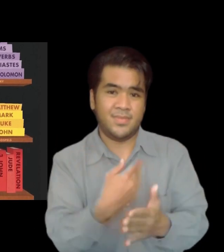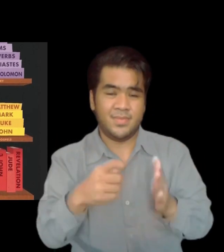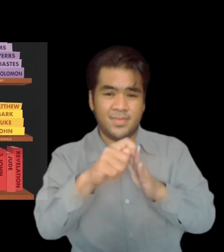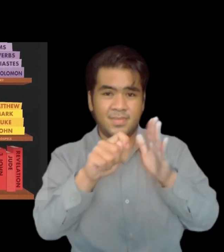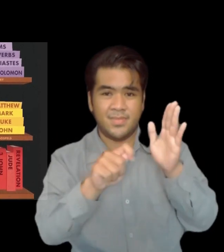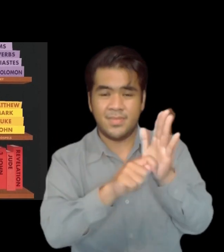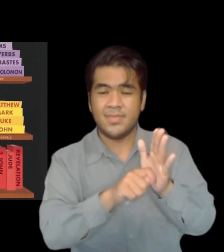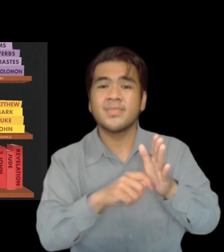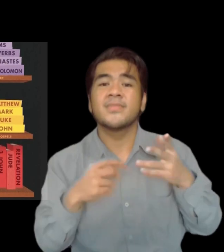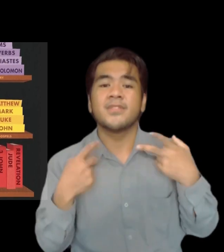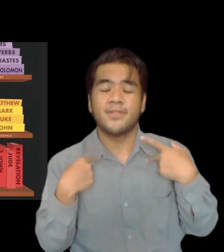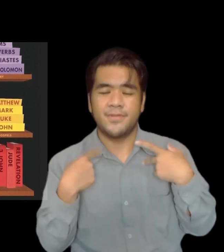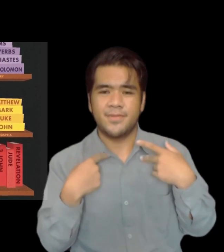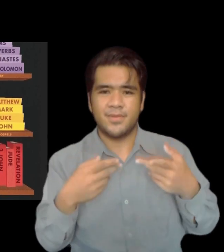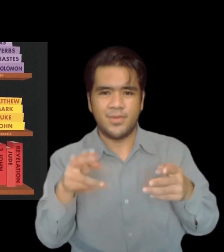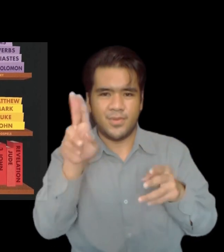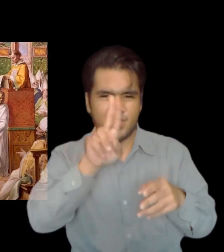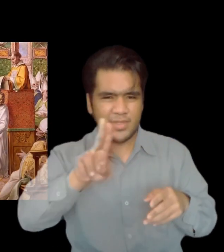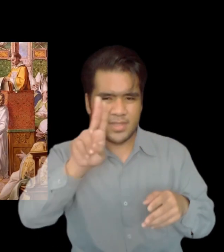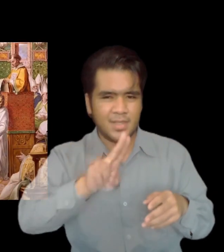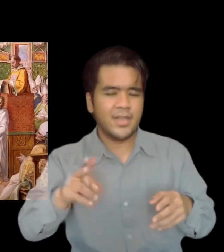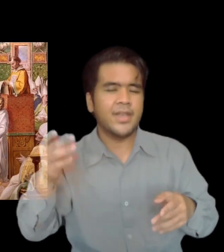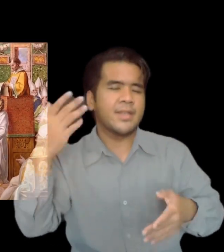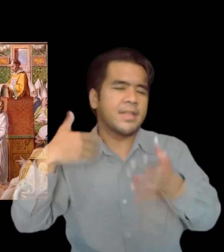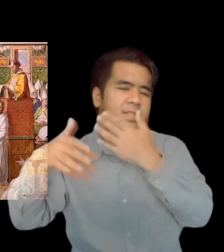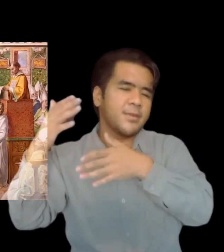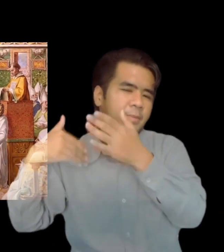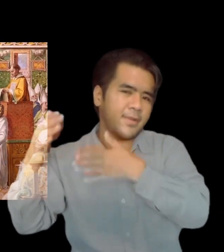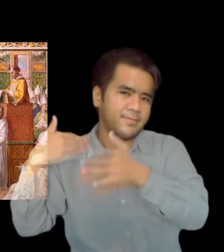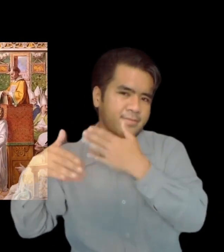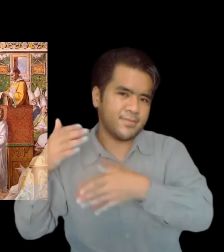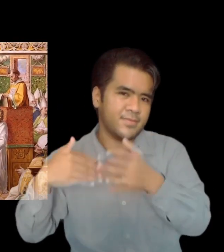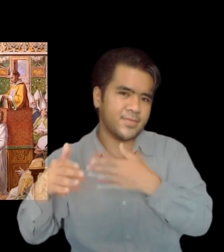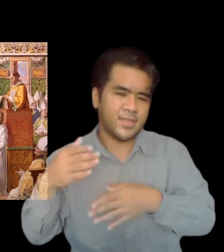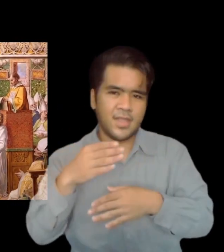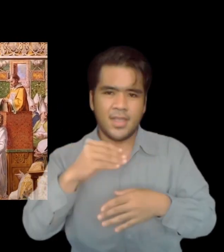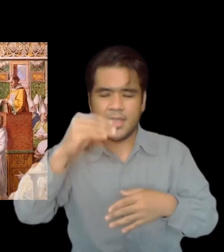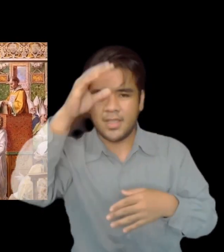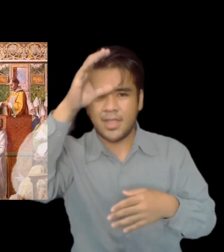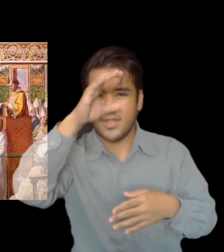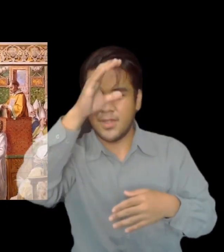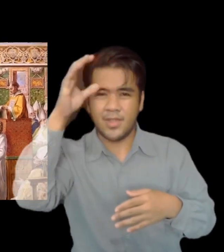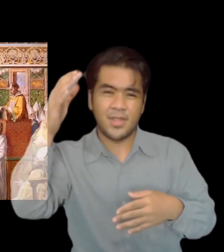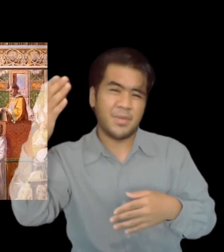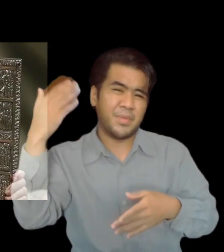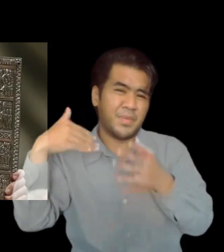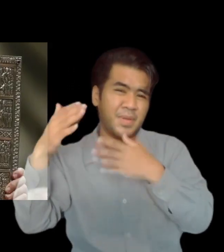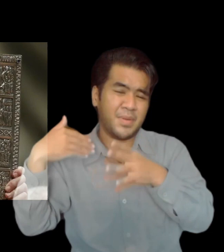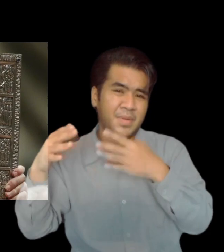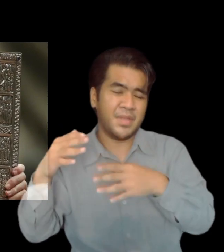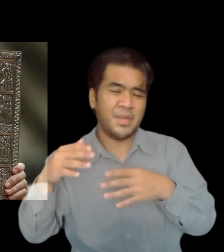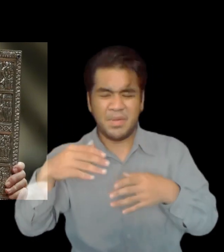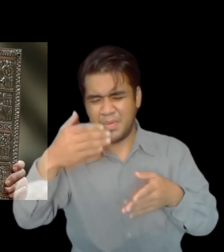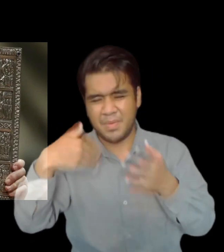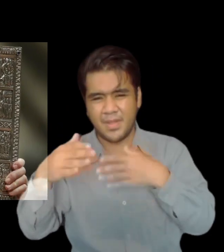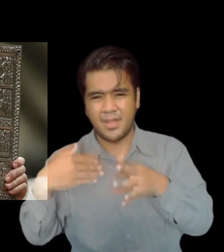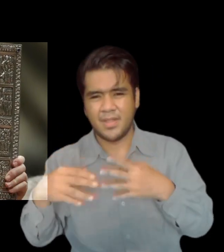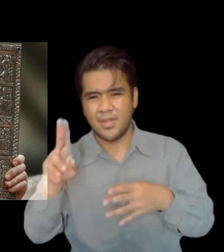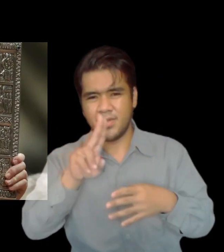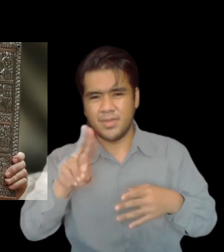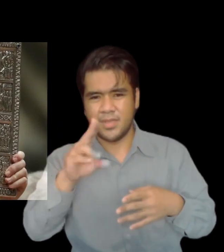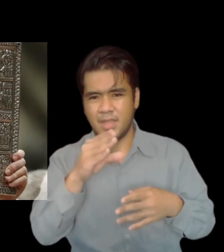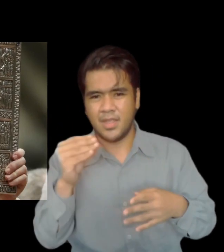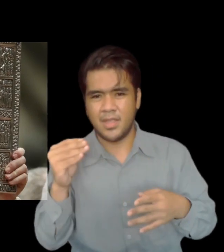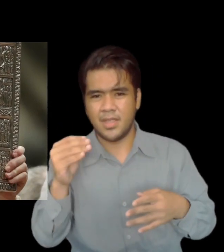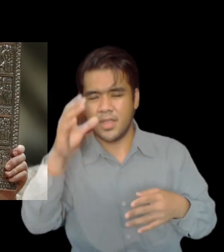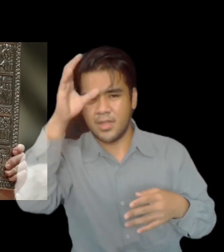pong na-establish at nagagamit ng mga Kristiyano bago pa man ang Council of Nicaea ng Simbahang Katoliko. Ang kinumpay lamang po ng